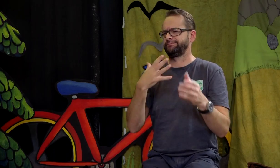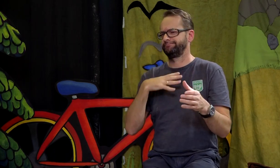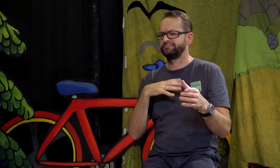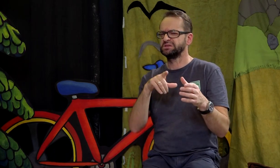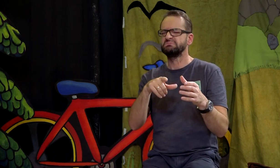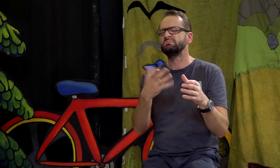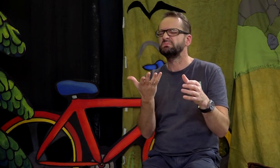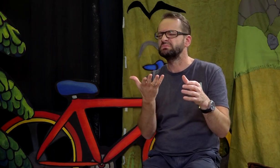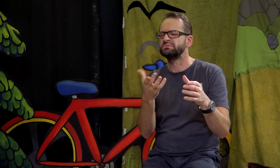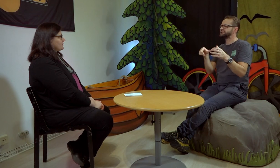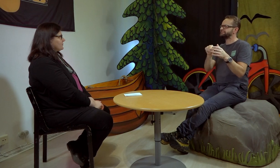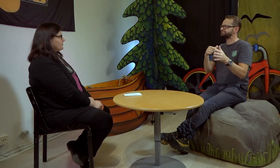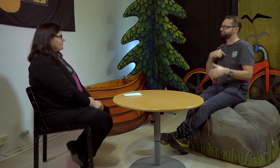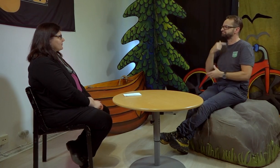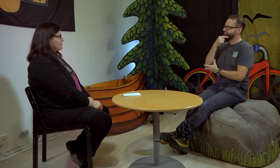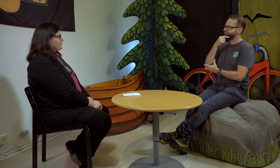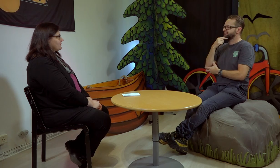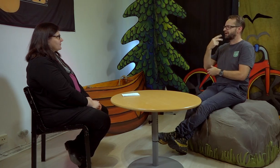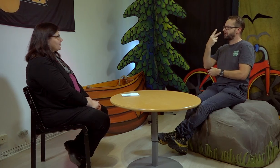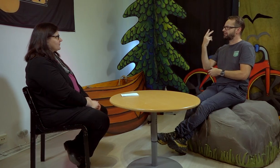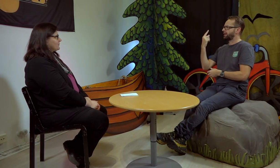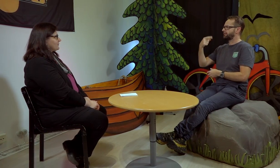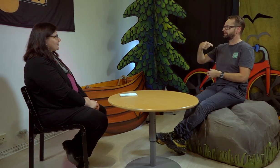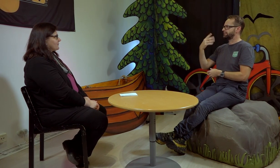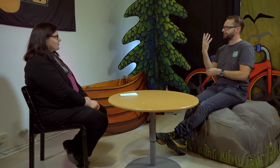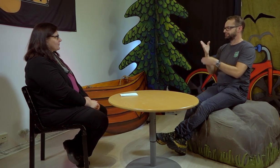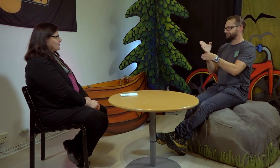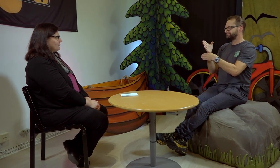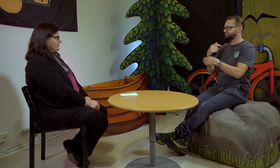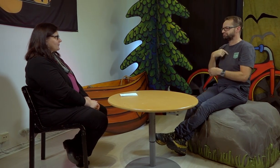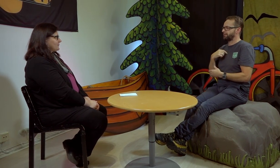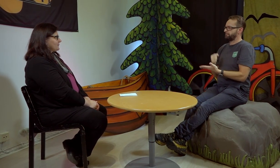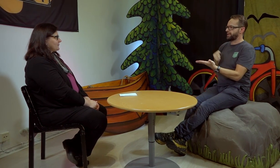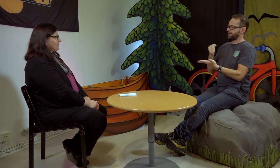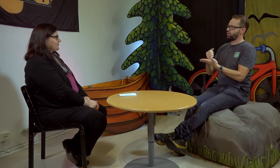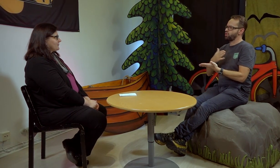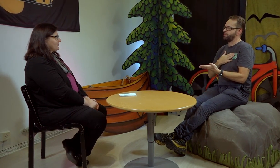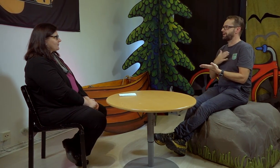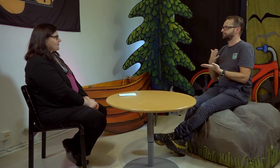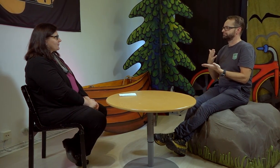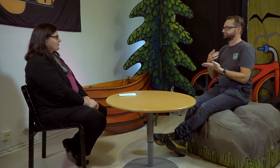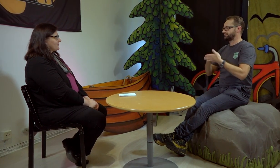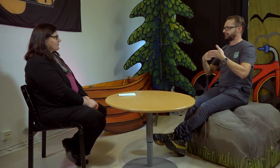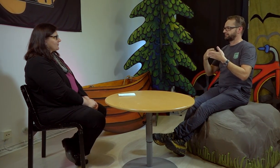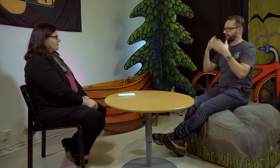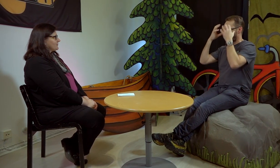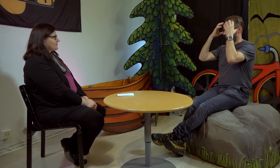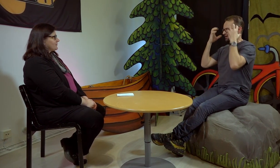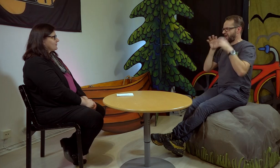erityisesti. Mietin, mitä heidän kanssa teen 2014 vähän ennen, niin silloin päätin perustaa oman